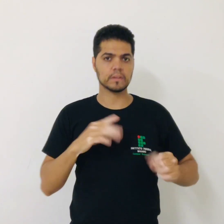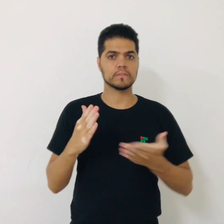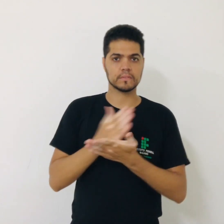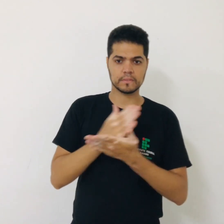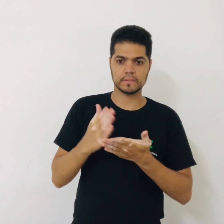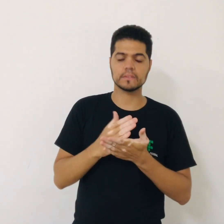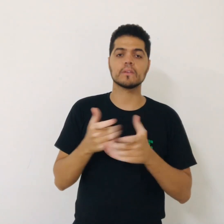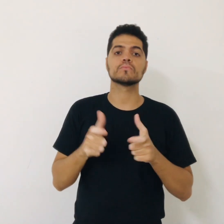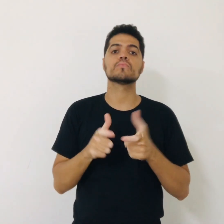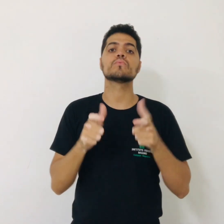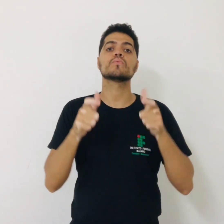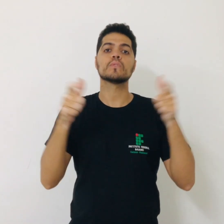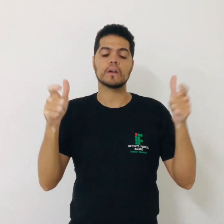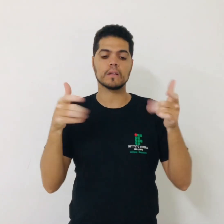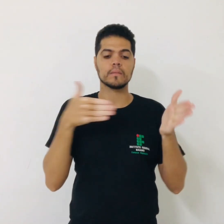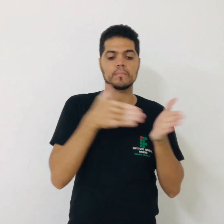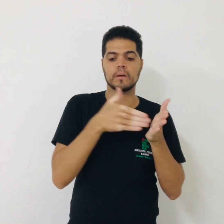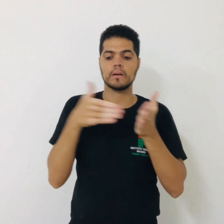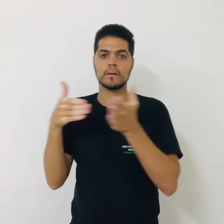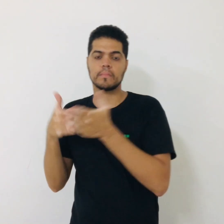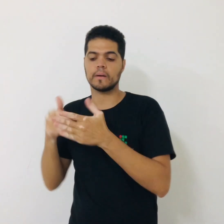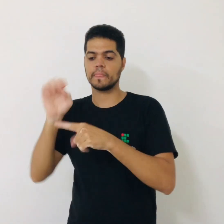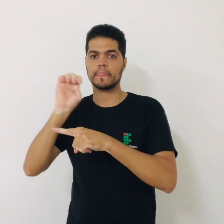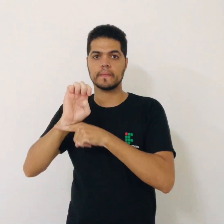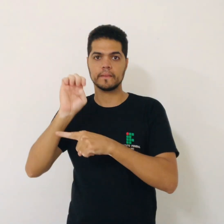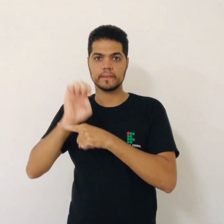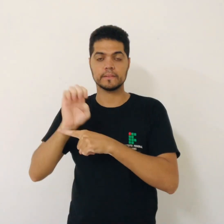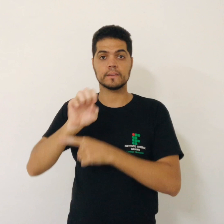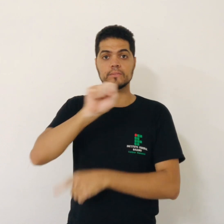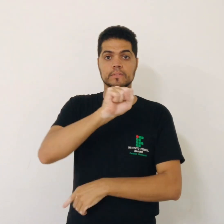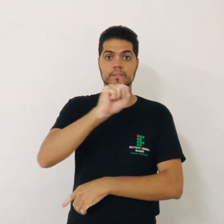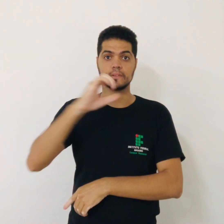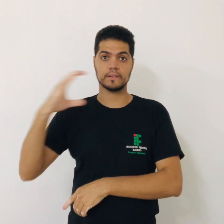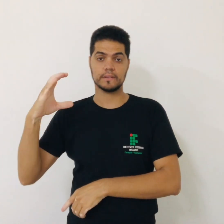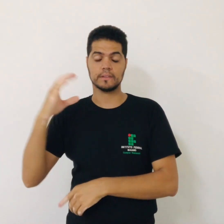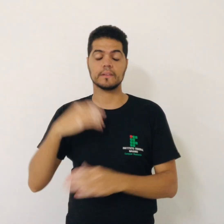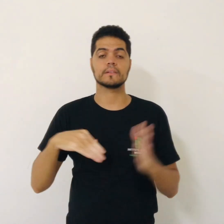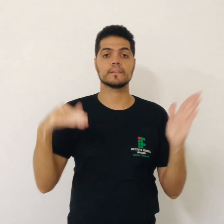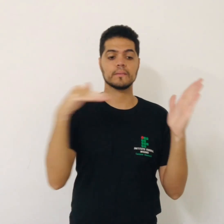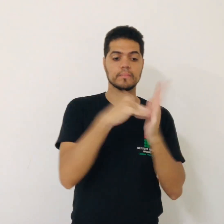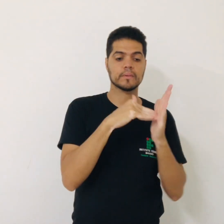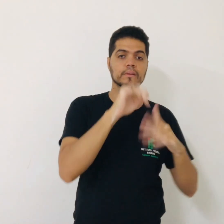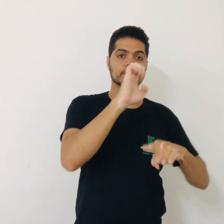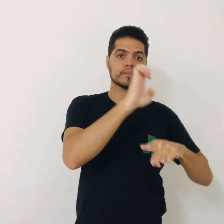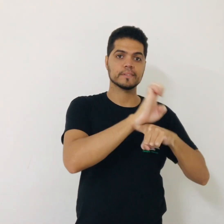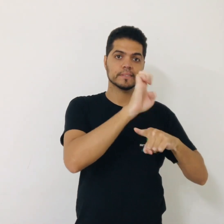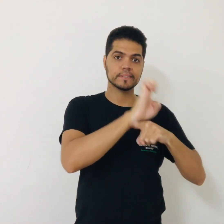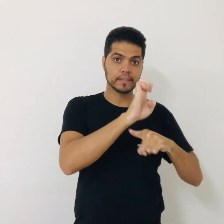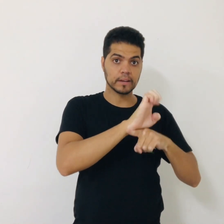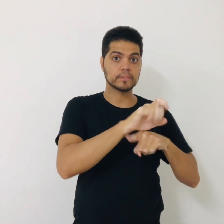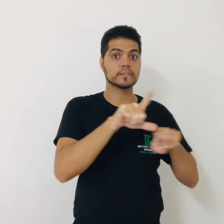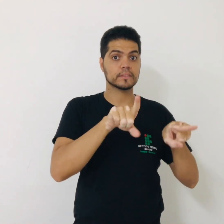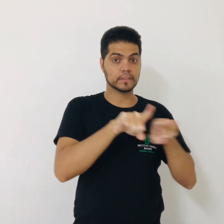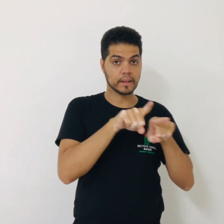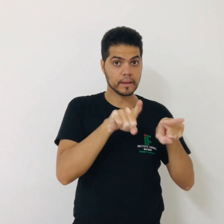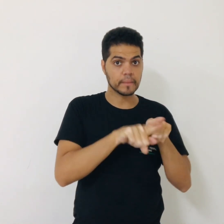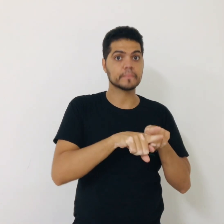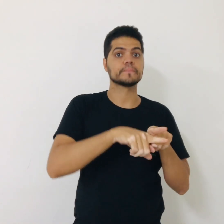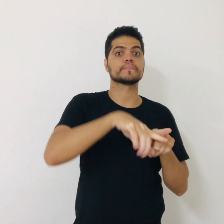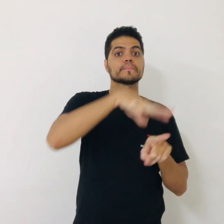hidrológica de bacia que abrange a divisa entre os estados de Santa Catarina e o Rio Grande do Sul, e também que